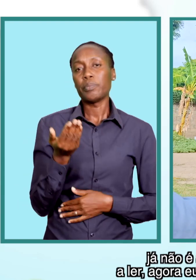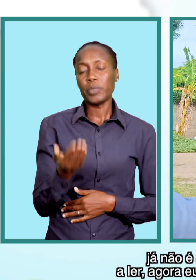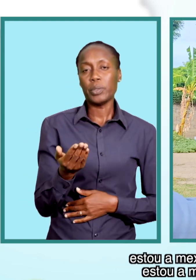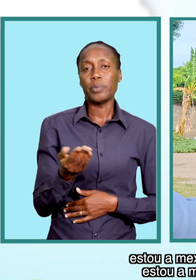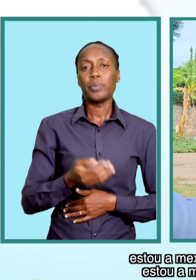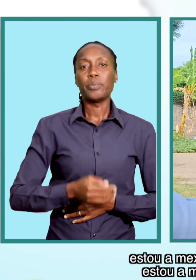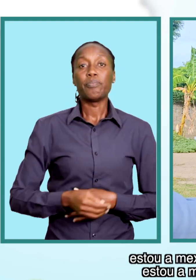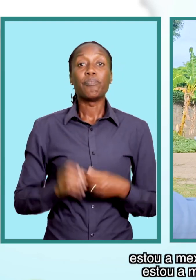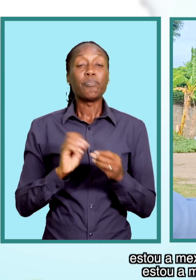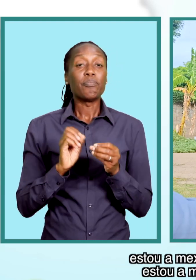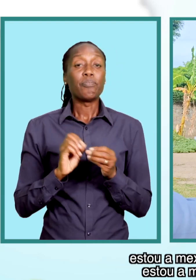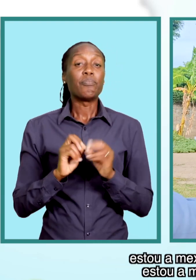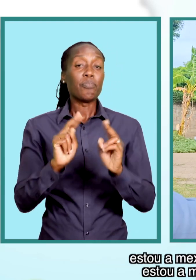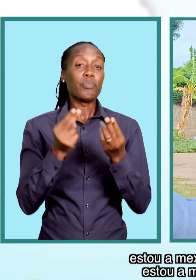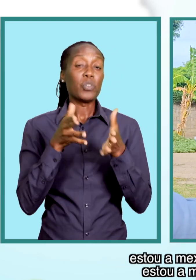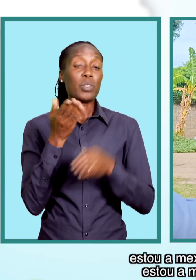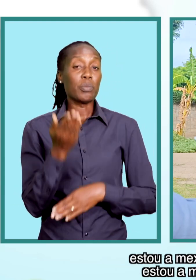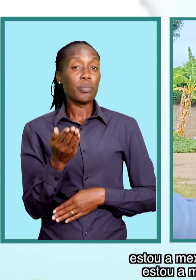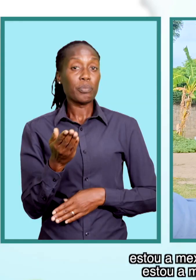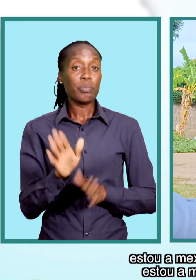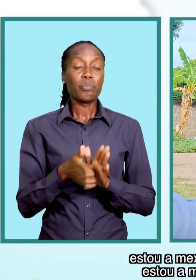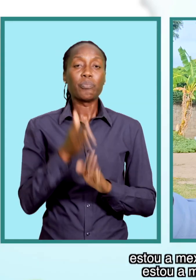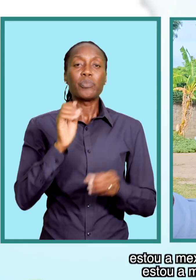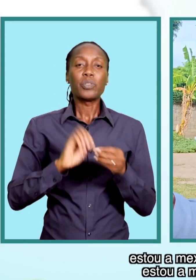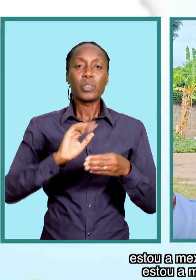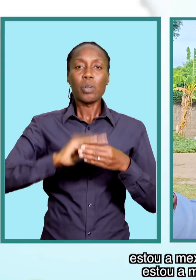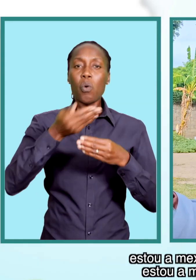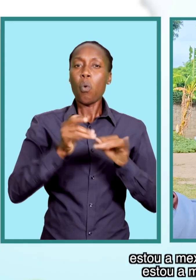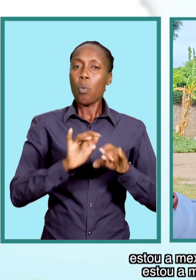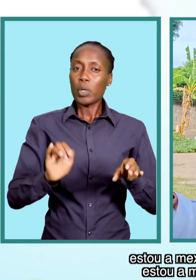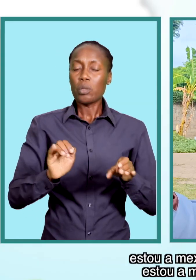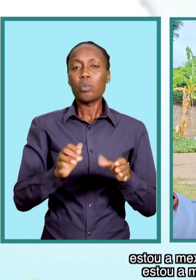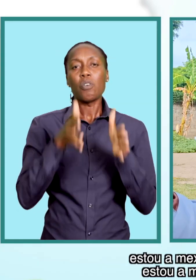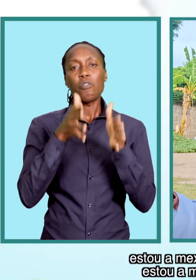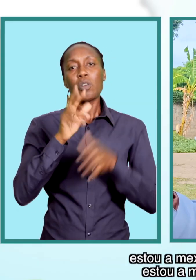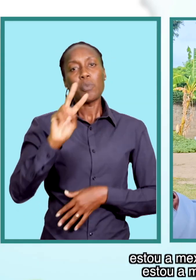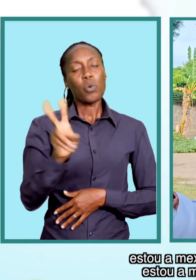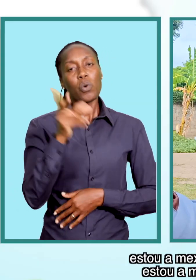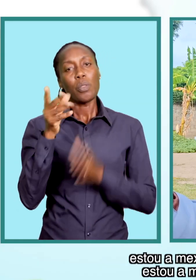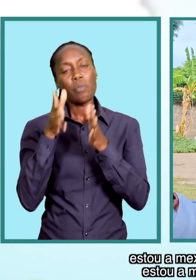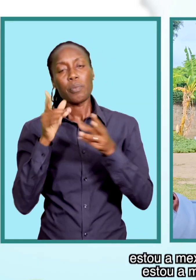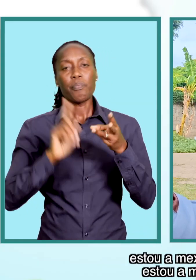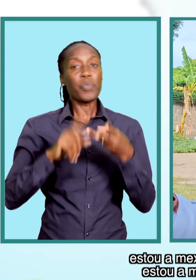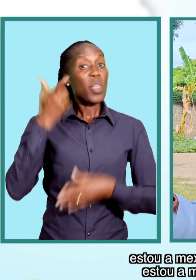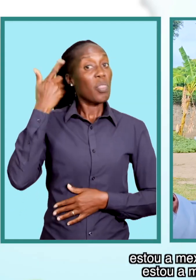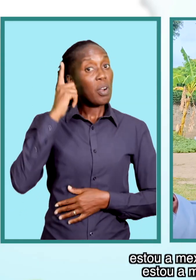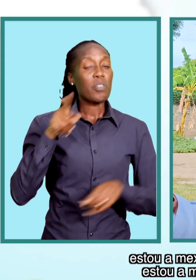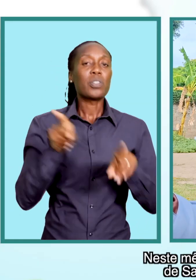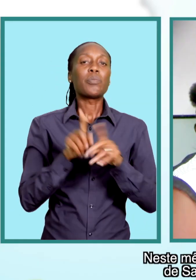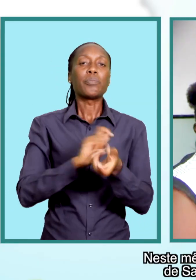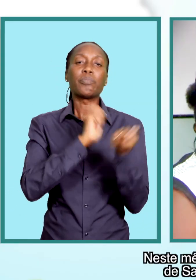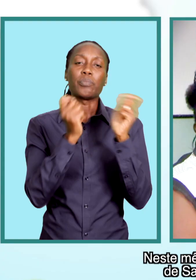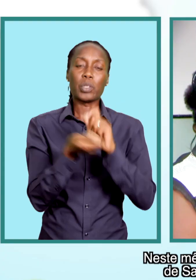maneira. Estou a ler o abecedário de uma outra maneira, estou a mexer o computador de uma outra maneira, estou a mexer o telefone de uma outra